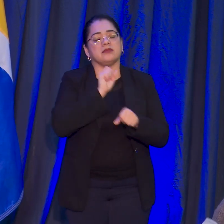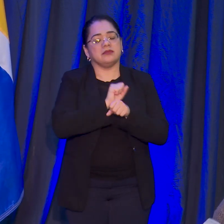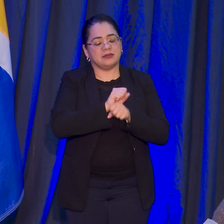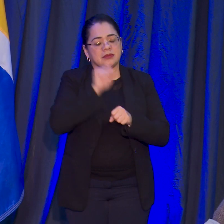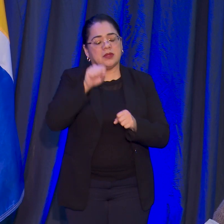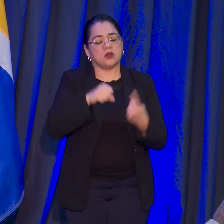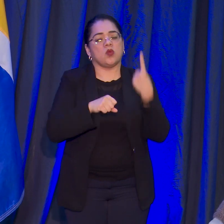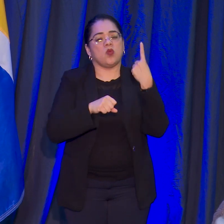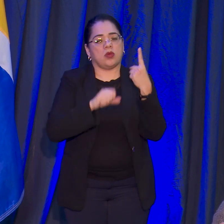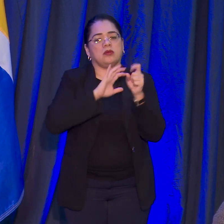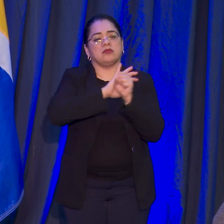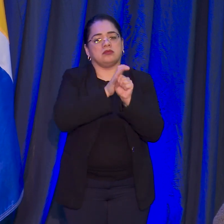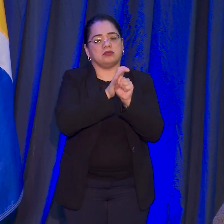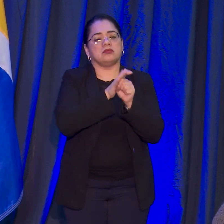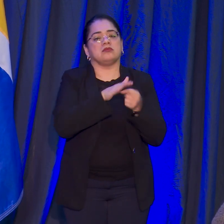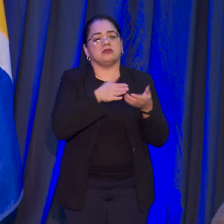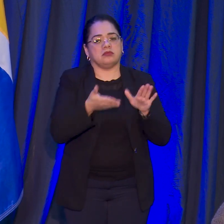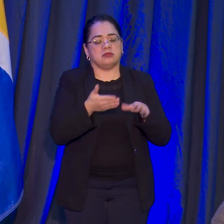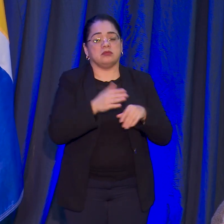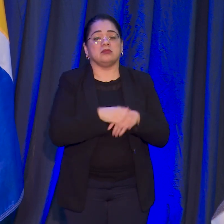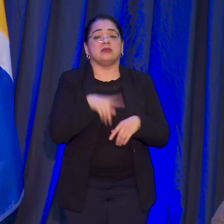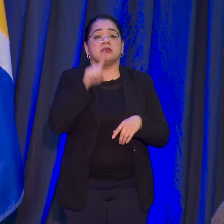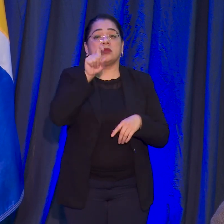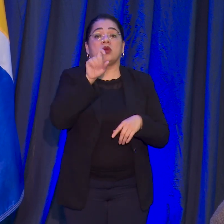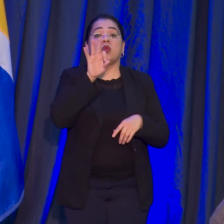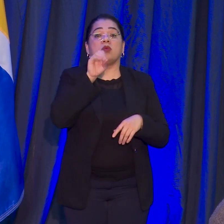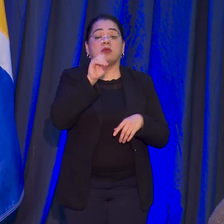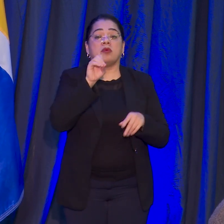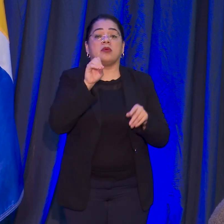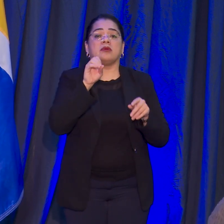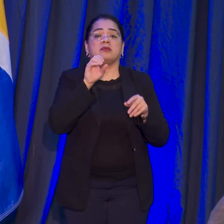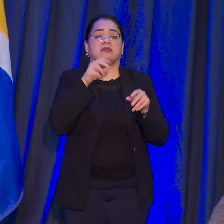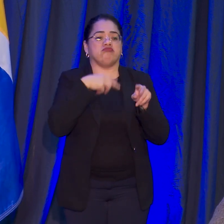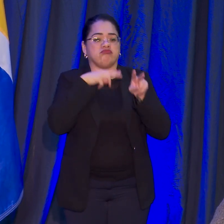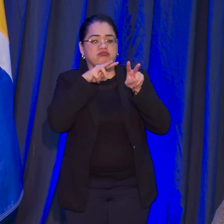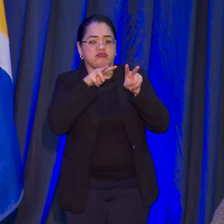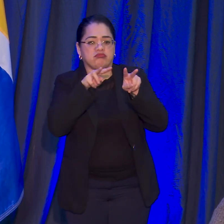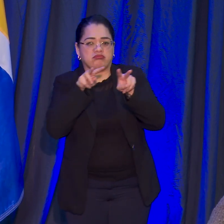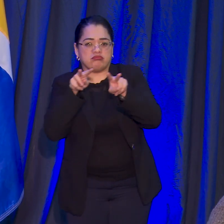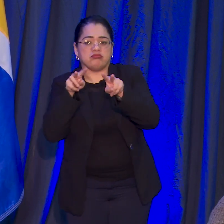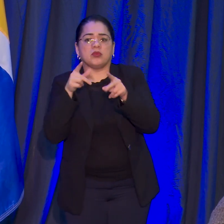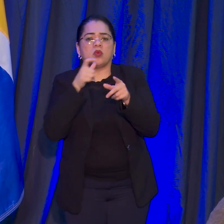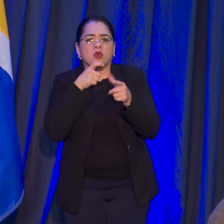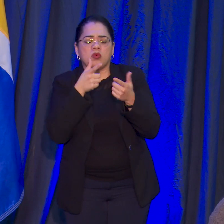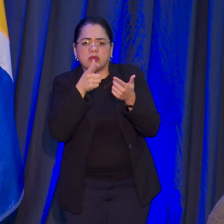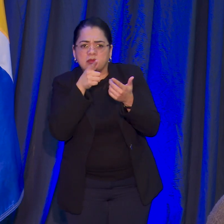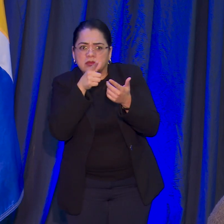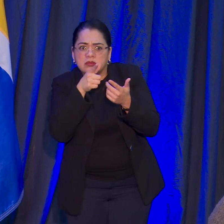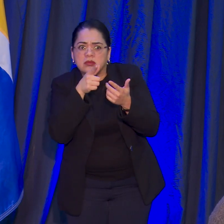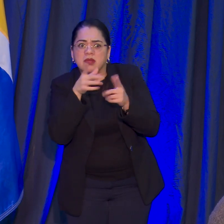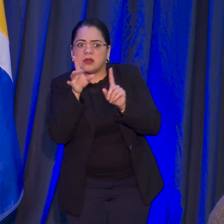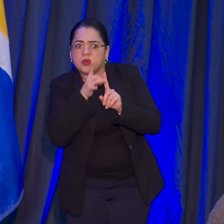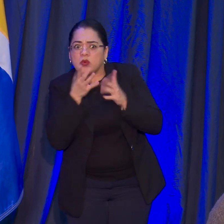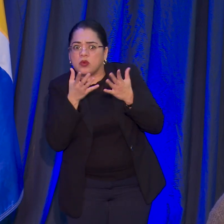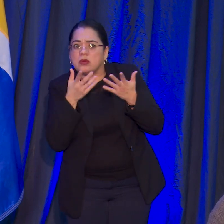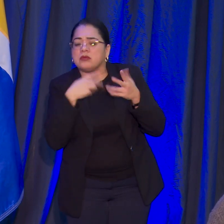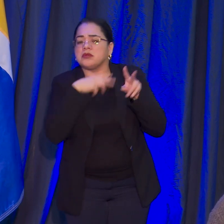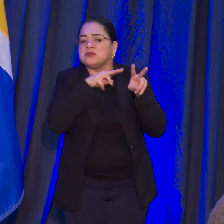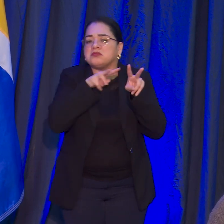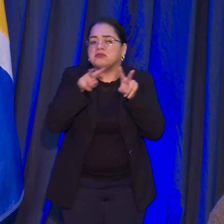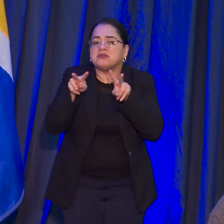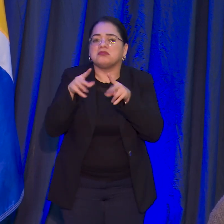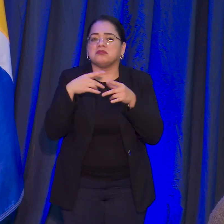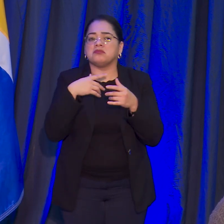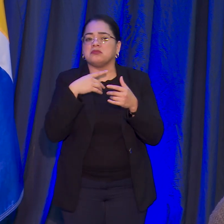fallecido, más 190 casos que seguimos investigando. Contactos que seguimos investigando.